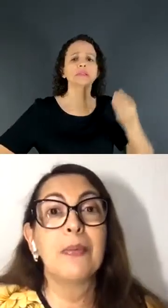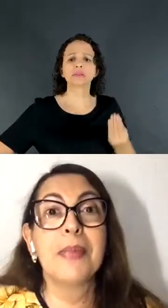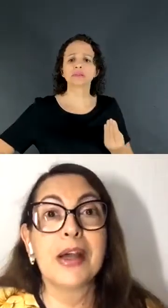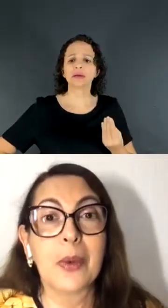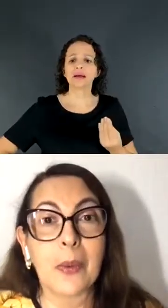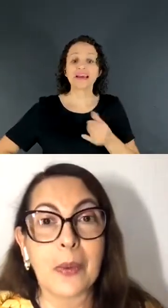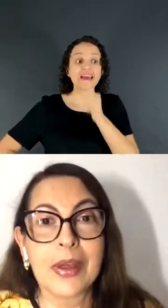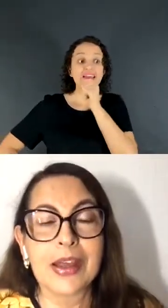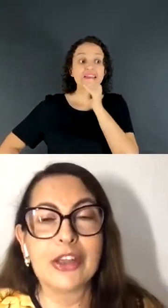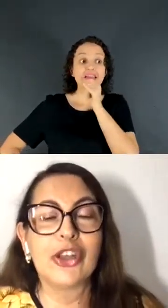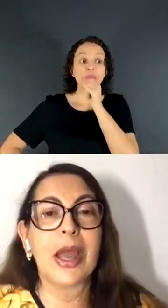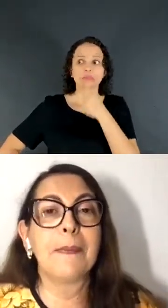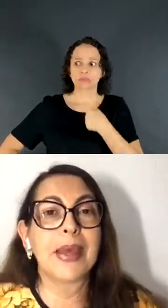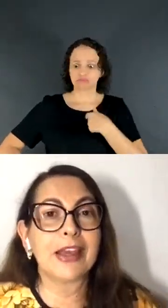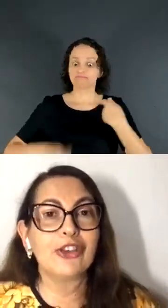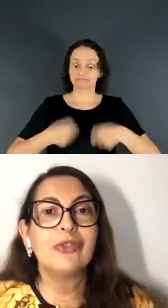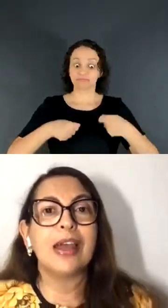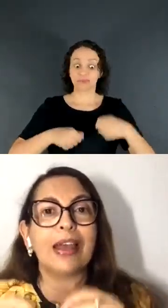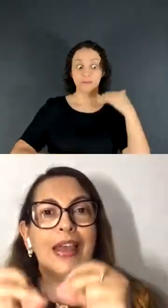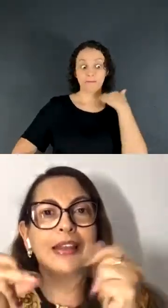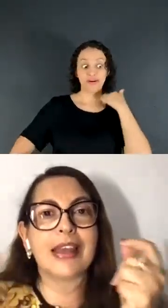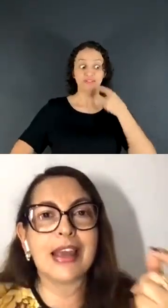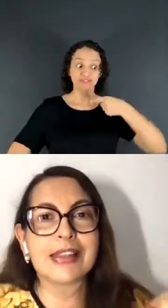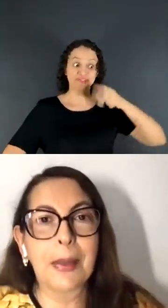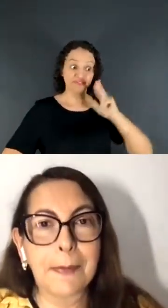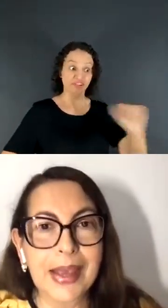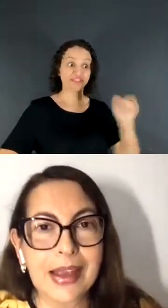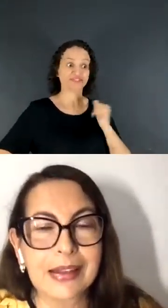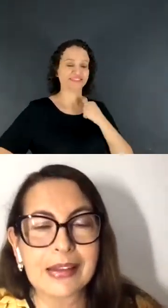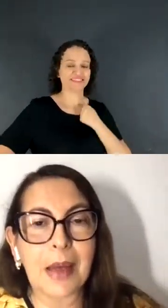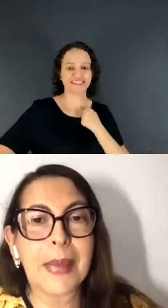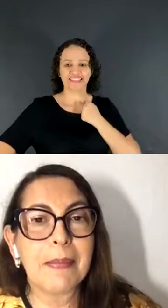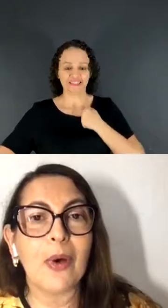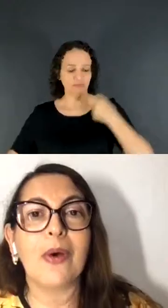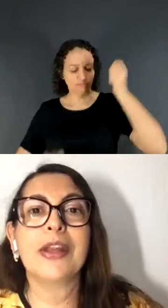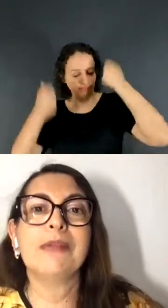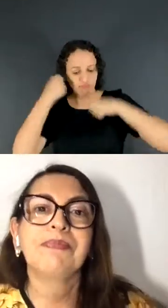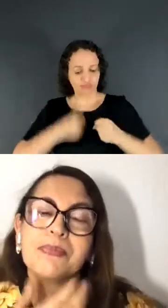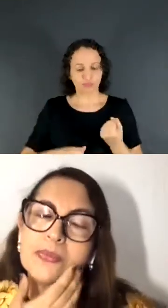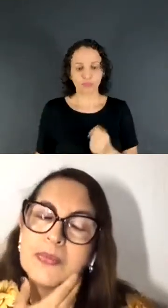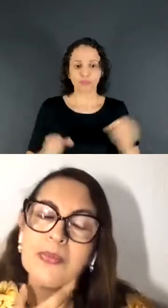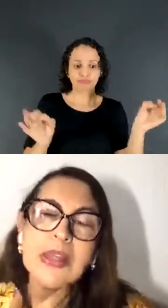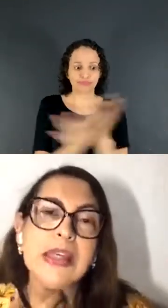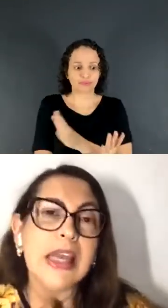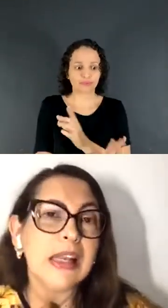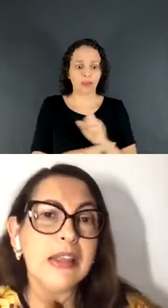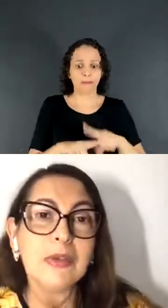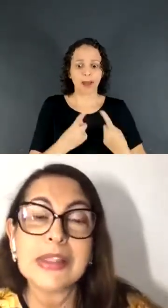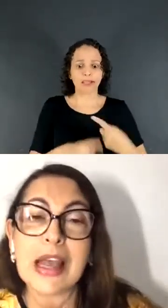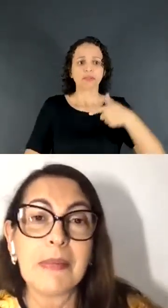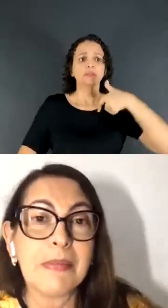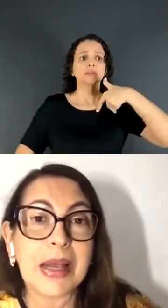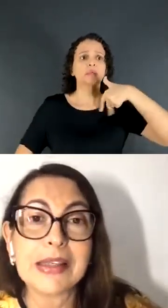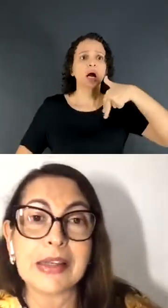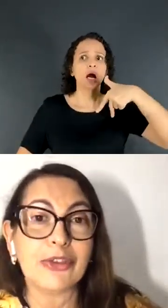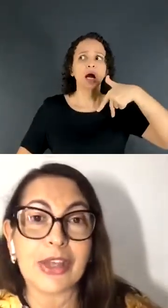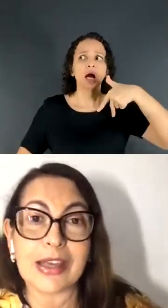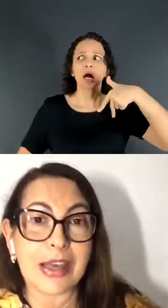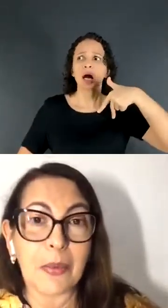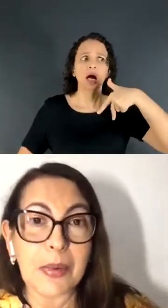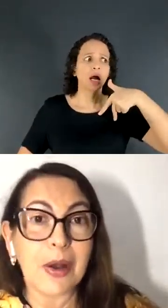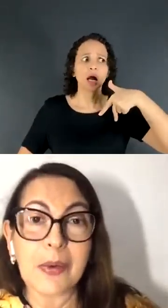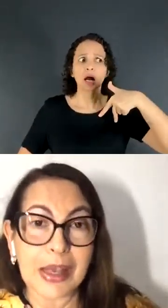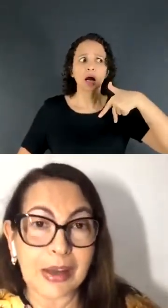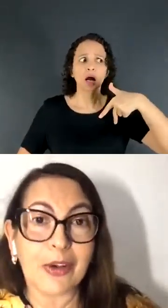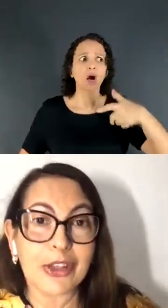ir para um banco e de repente, né, tem essa perda da memória e ela não sabe mais onde é